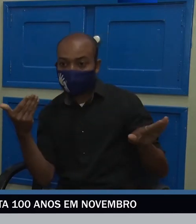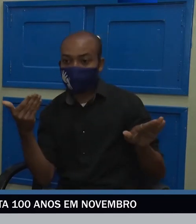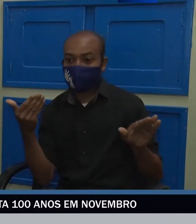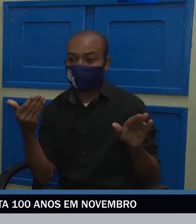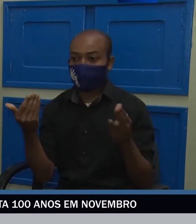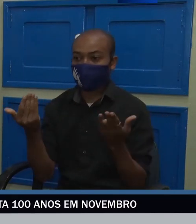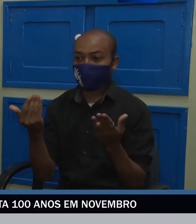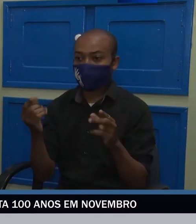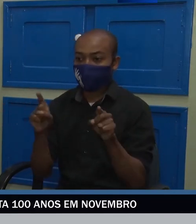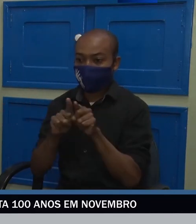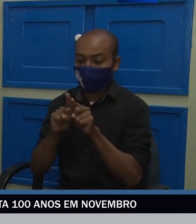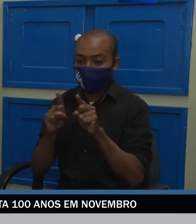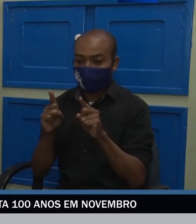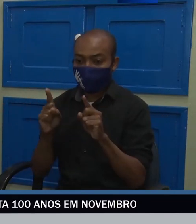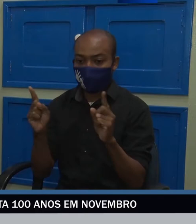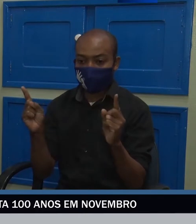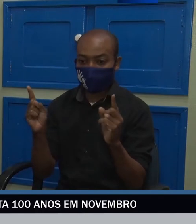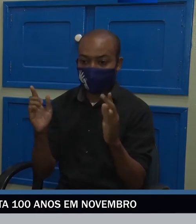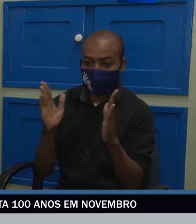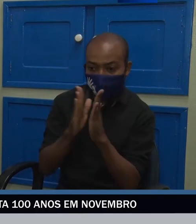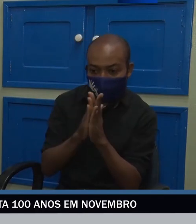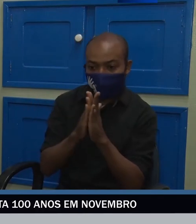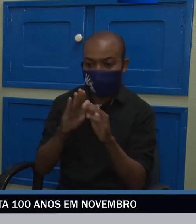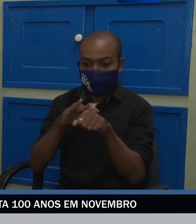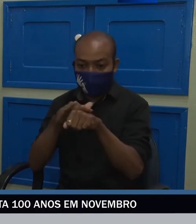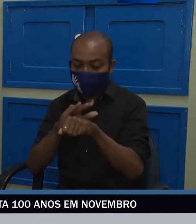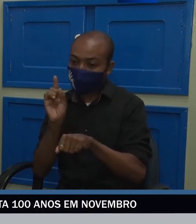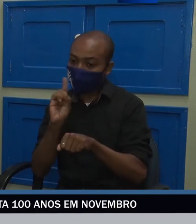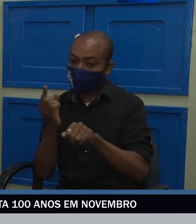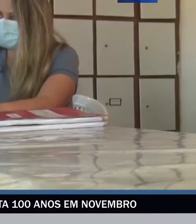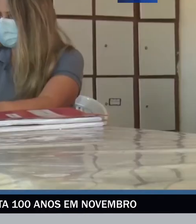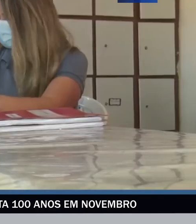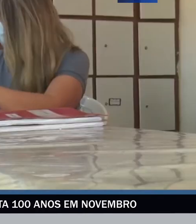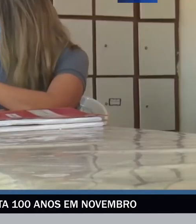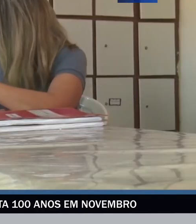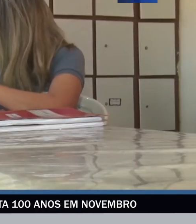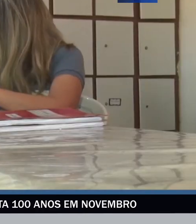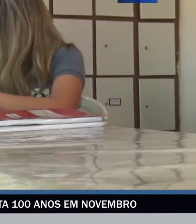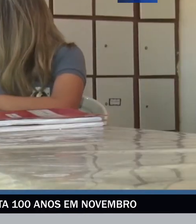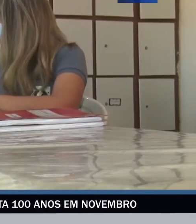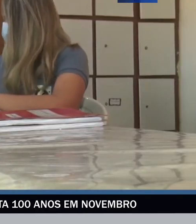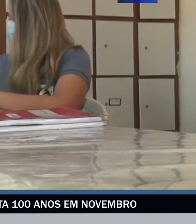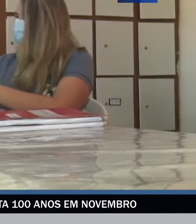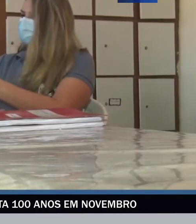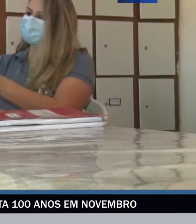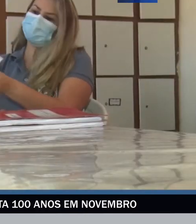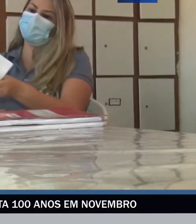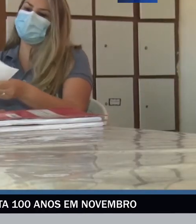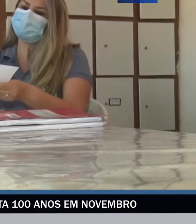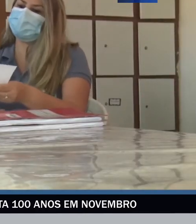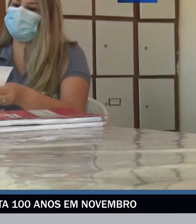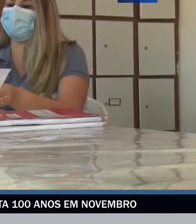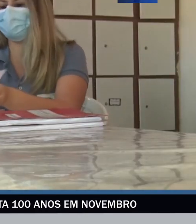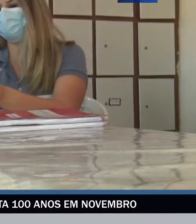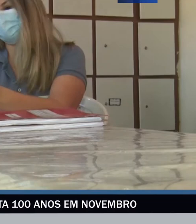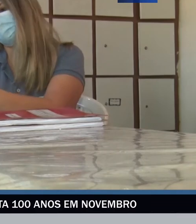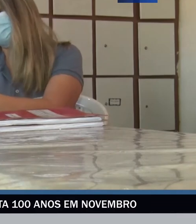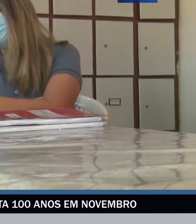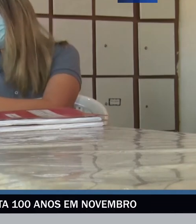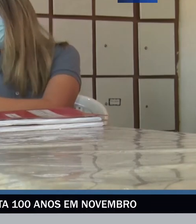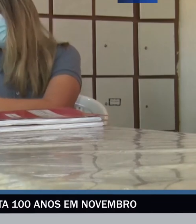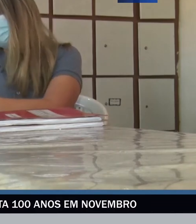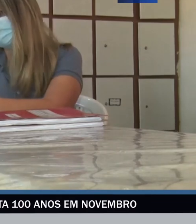e respeitando as normas de biossegurança. A diretora adjunta da escola, Michele Fazioni,